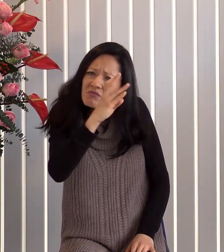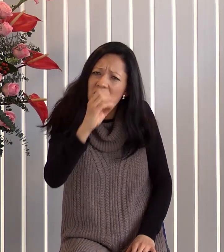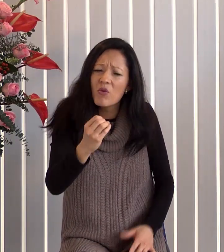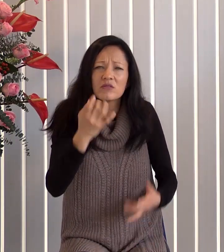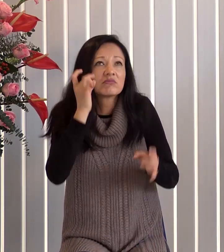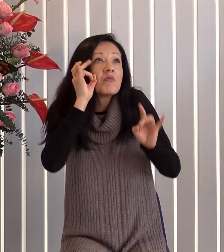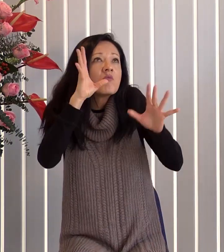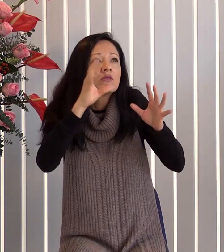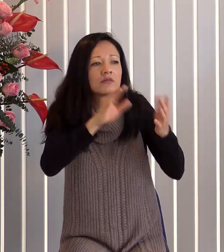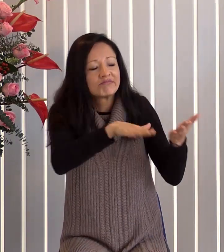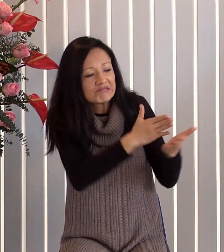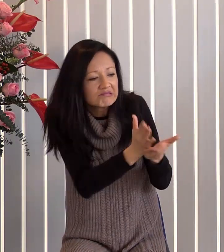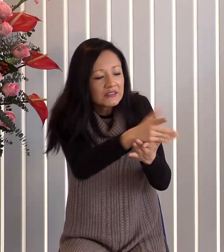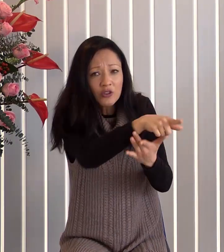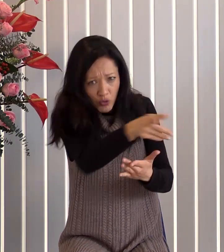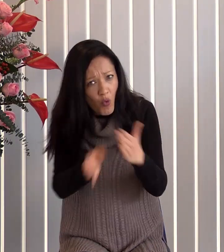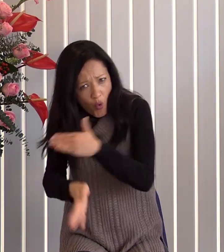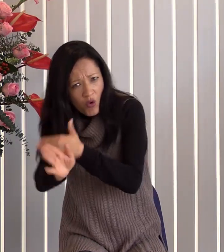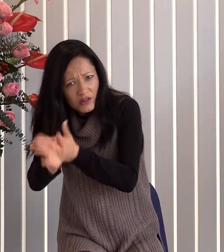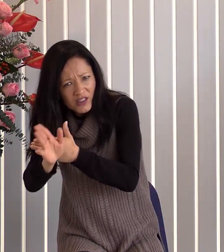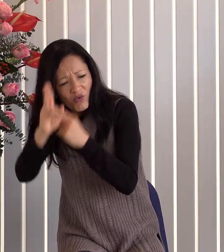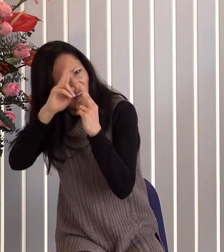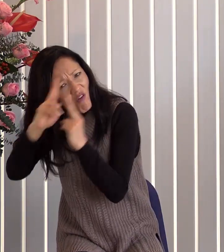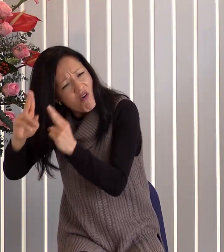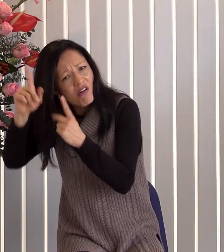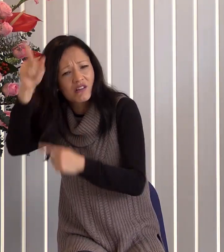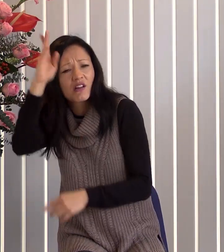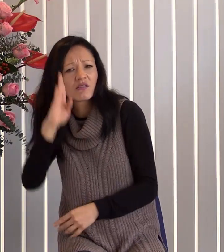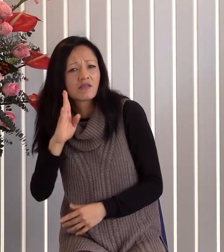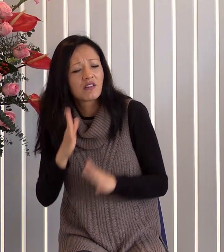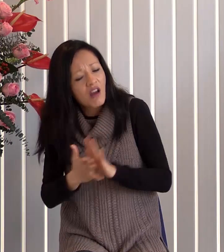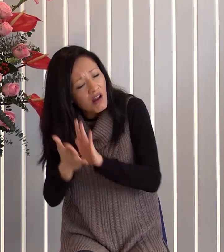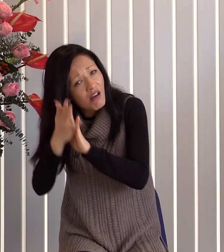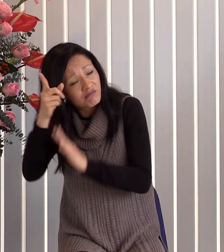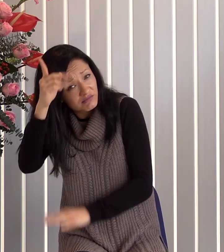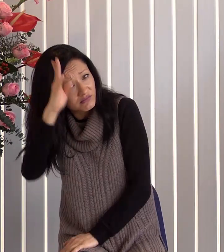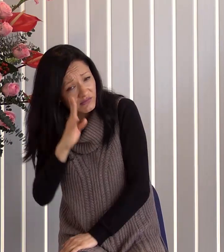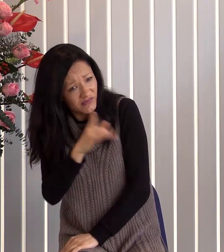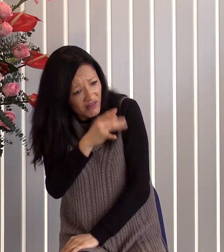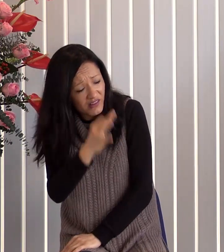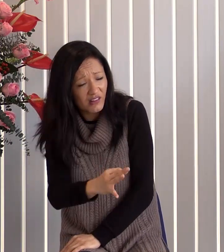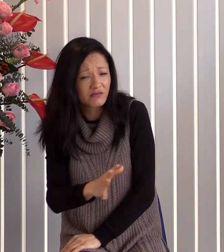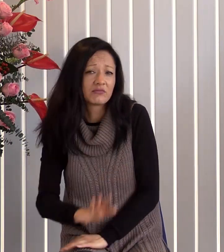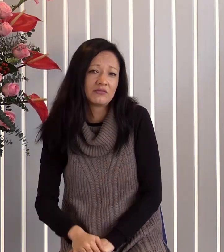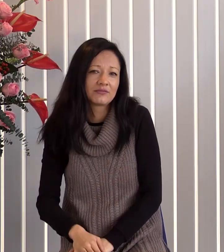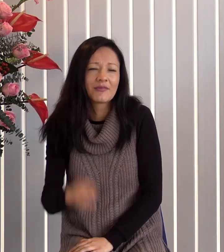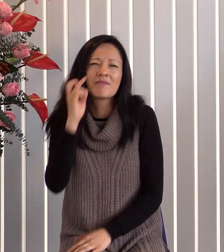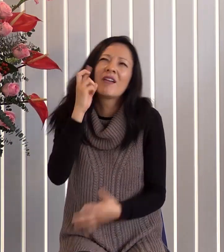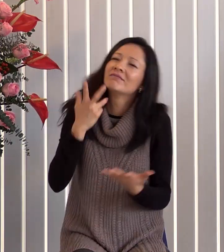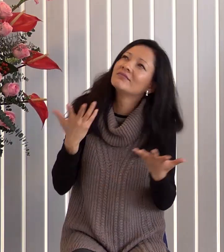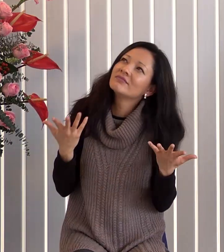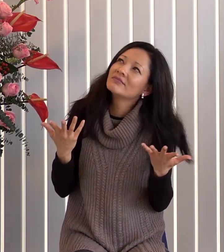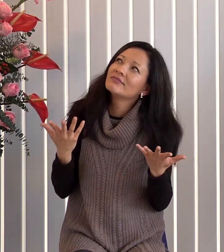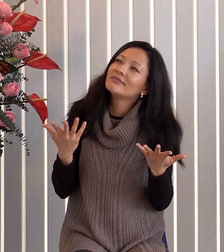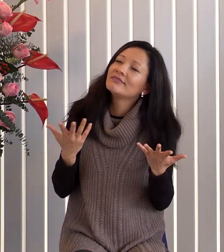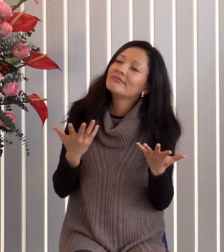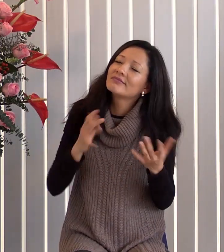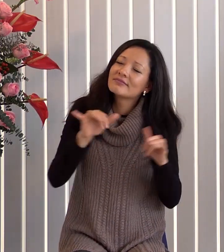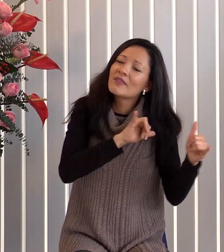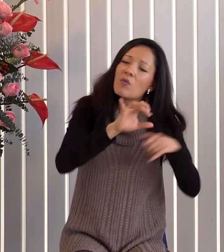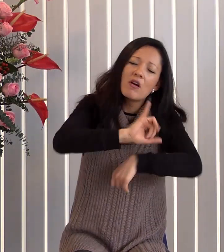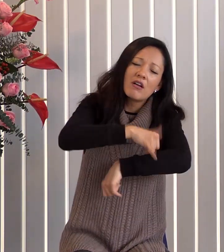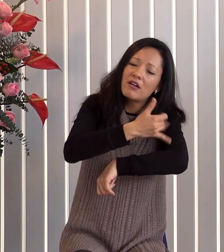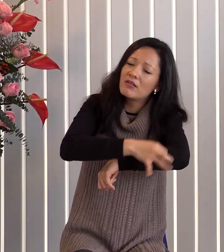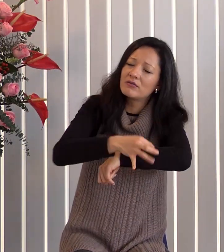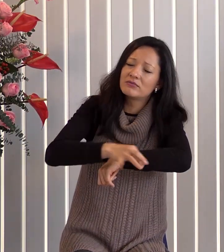se perdieran, ¿tú seguirías honrándome y alabándome? Y entonces Pau diría como Job,